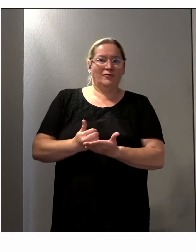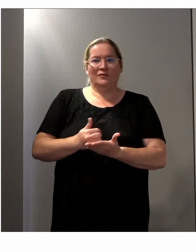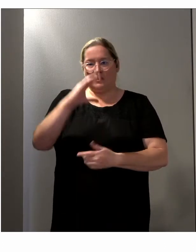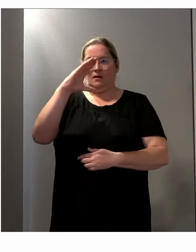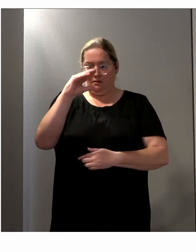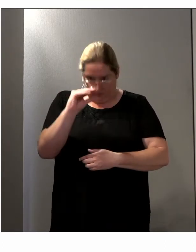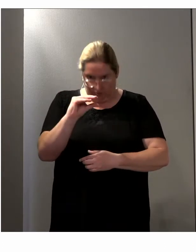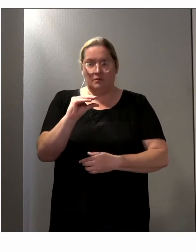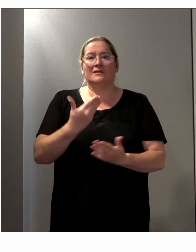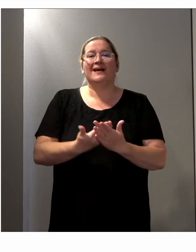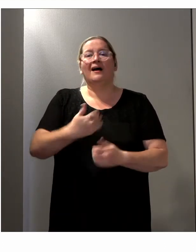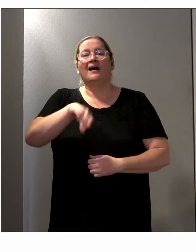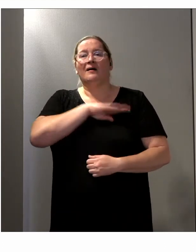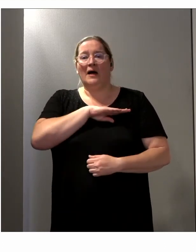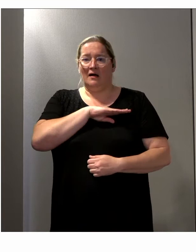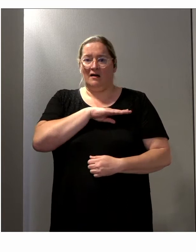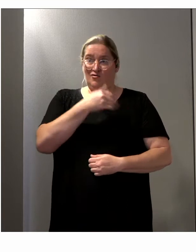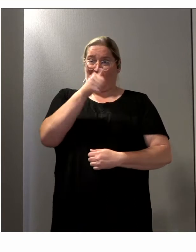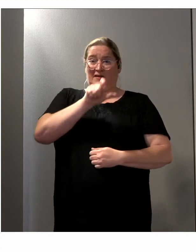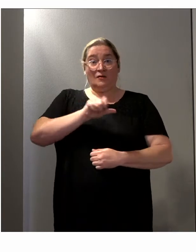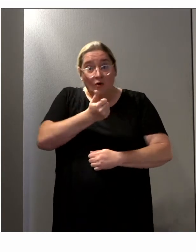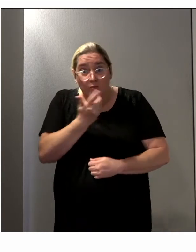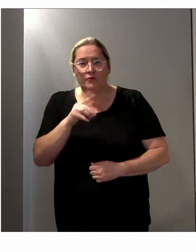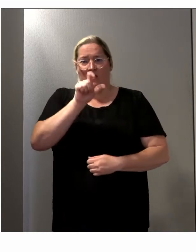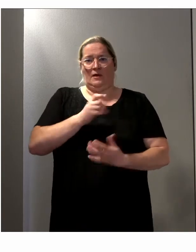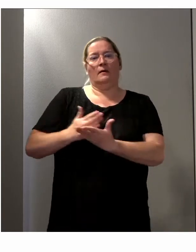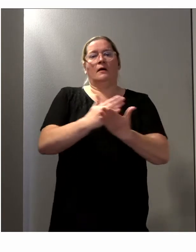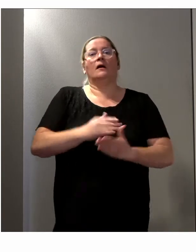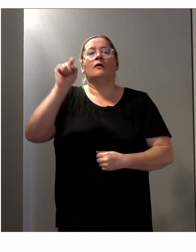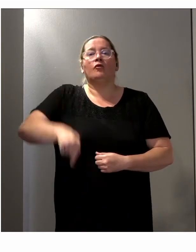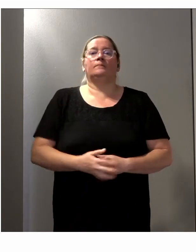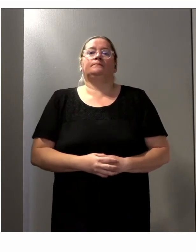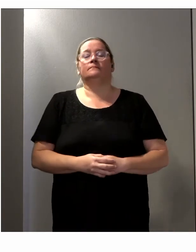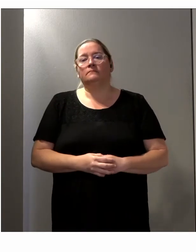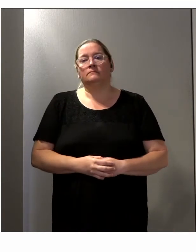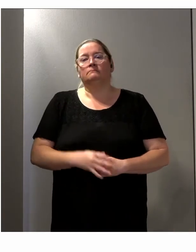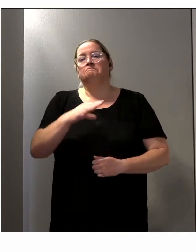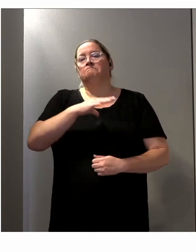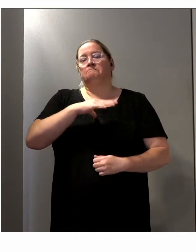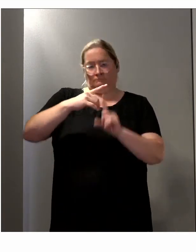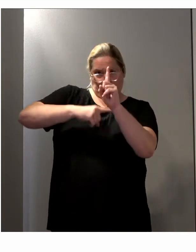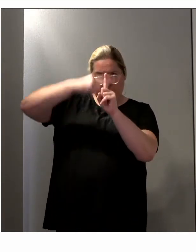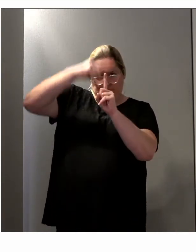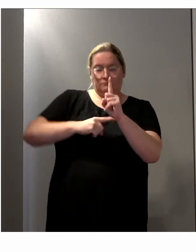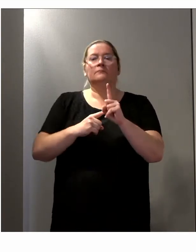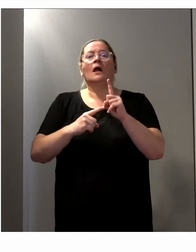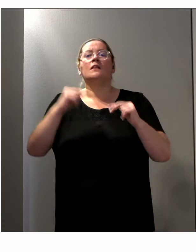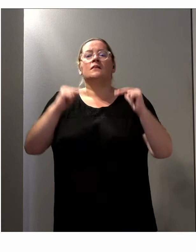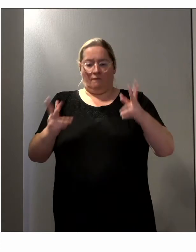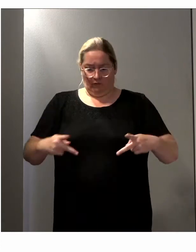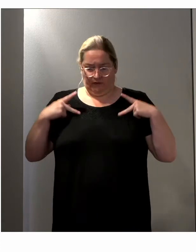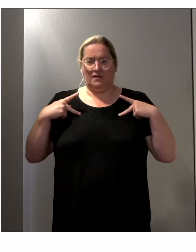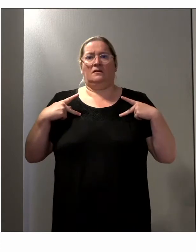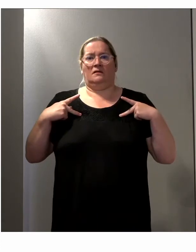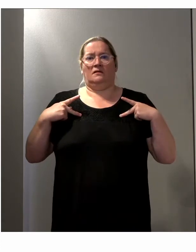parce qu'il faut tenir compte de la taille du ménage. Mais donc on classe les individus sur une échelle de niveau de vie. Le niveau de vie médian, c'est-à-dire celui qui sépare